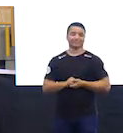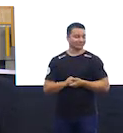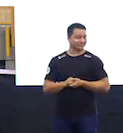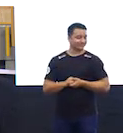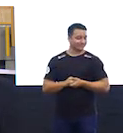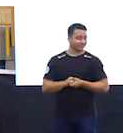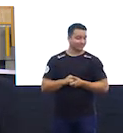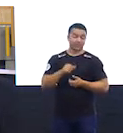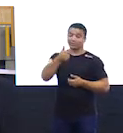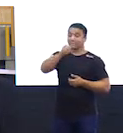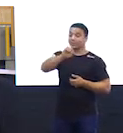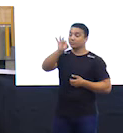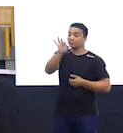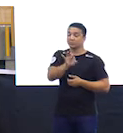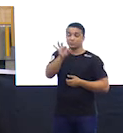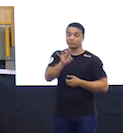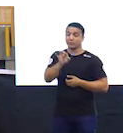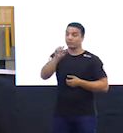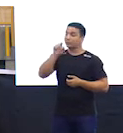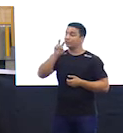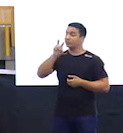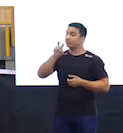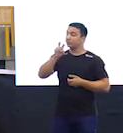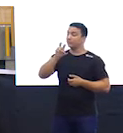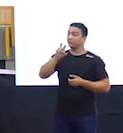84. 10% de